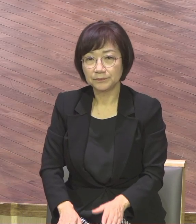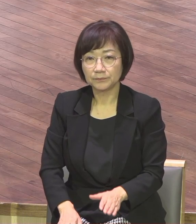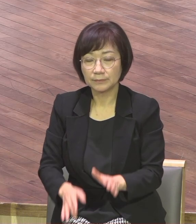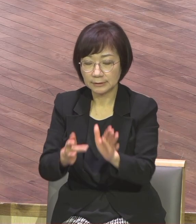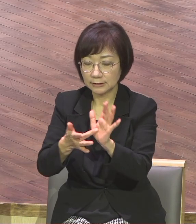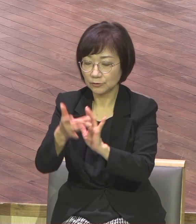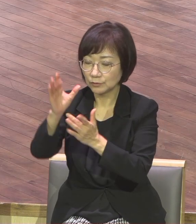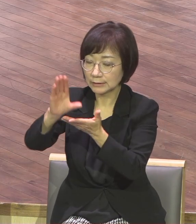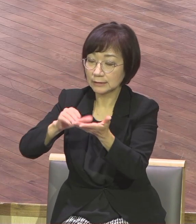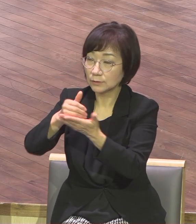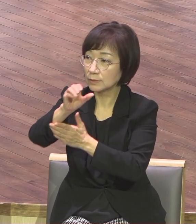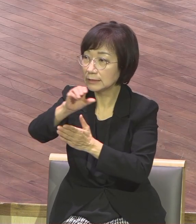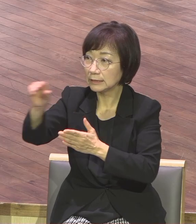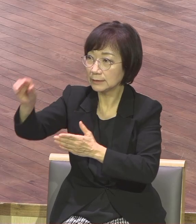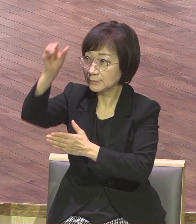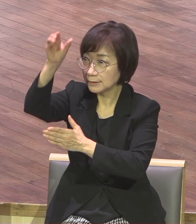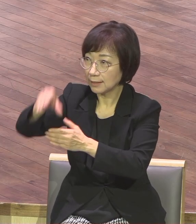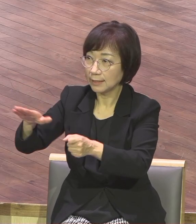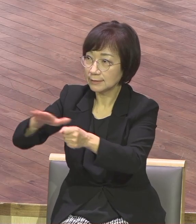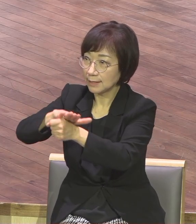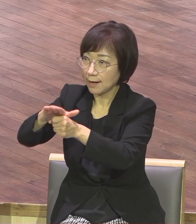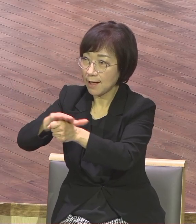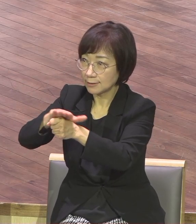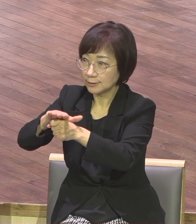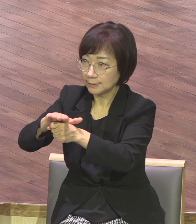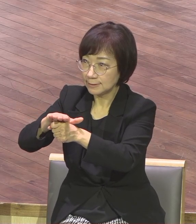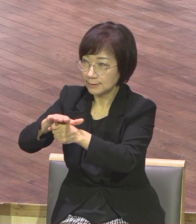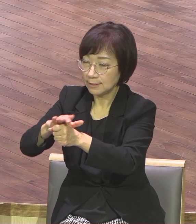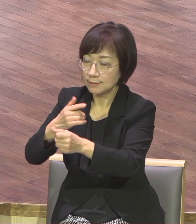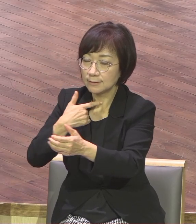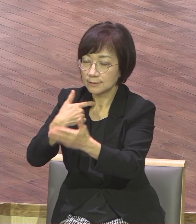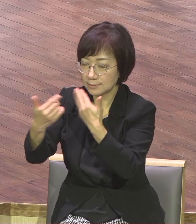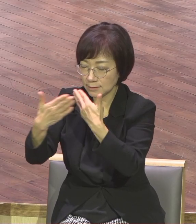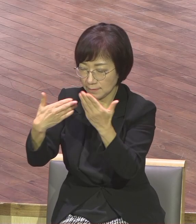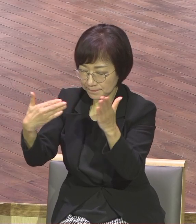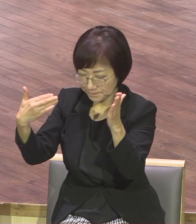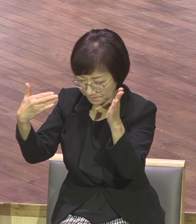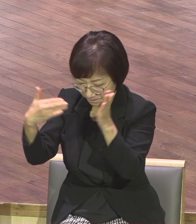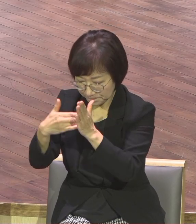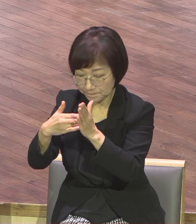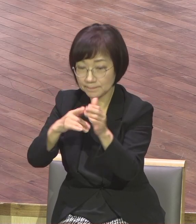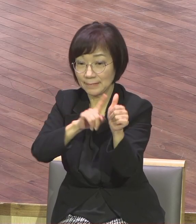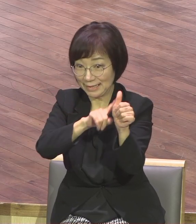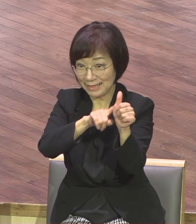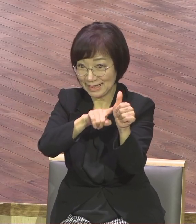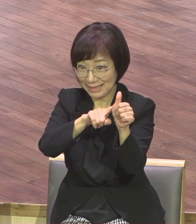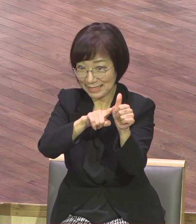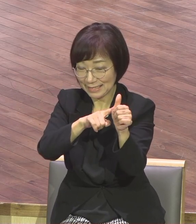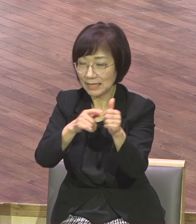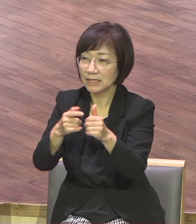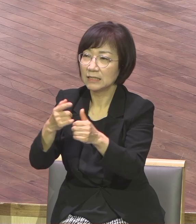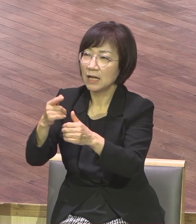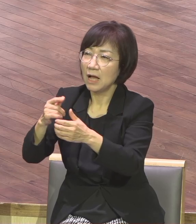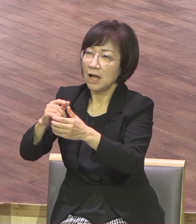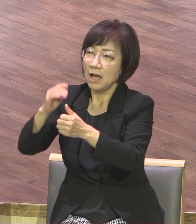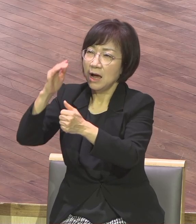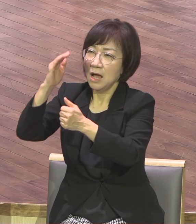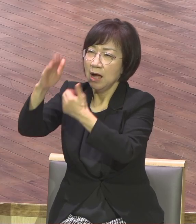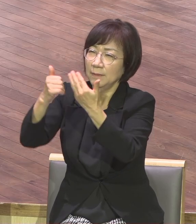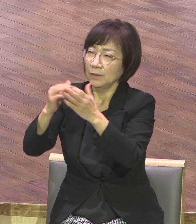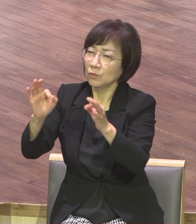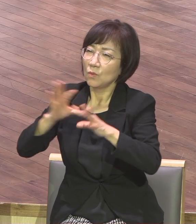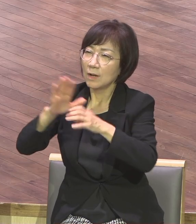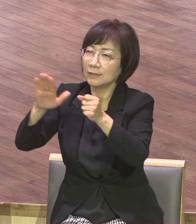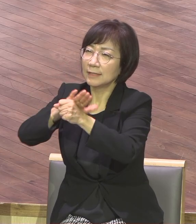사람이에요. 야, 그리스도의 어마어마한 비밀을 처음에서 은혜를 받은 사람이요, 십자가를 통해서 나타난 하나님의